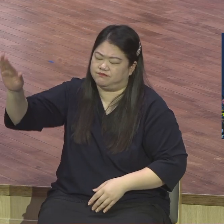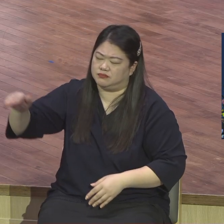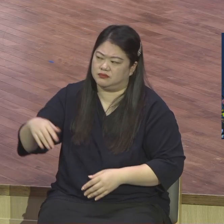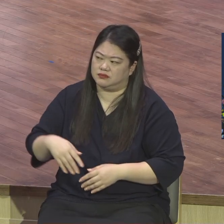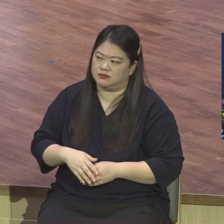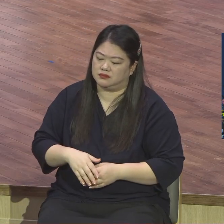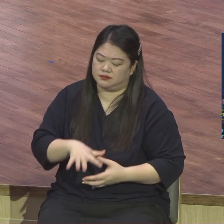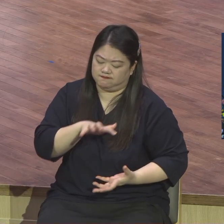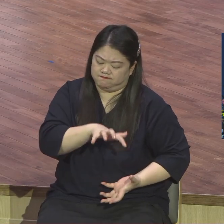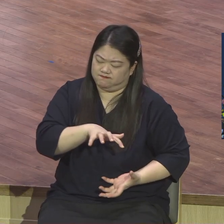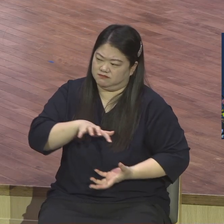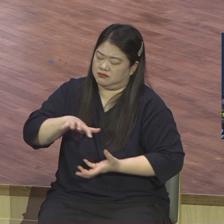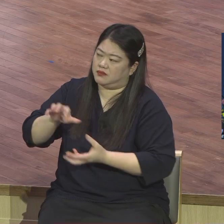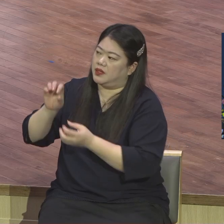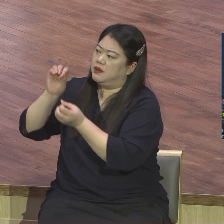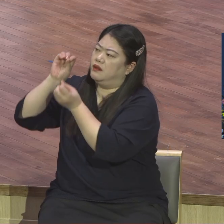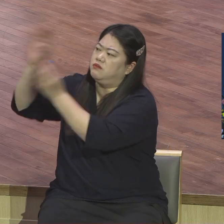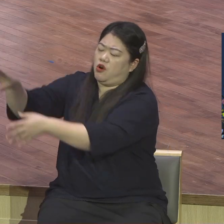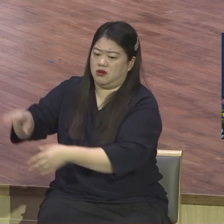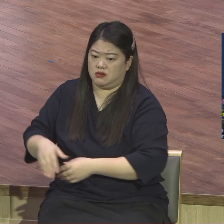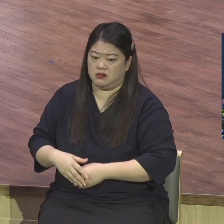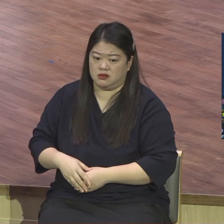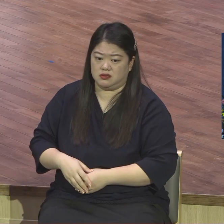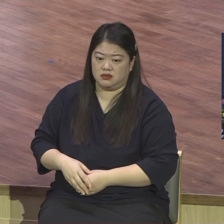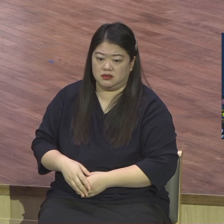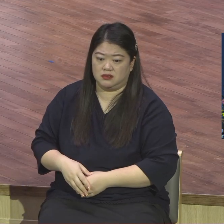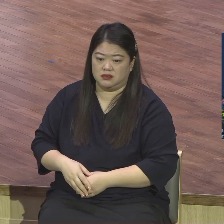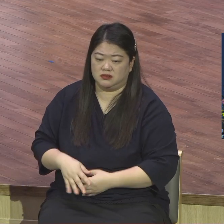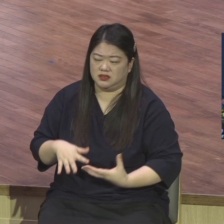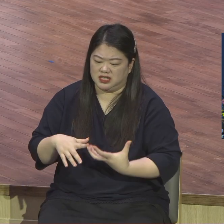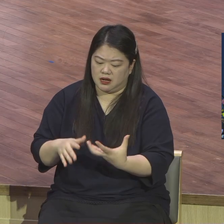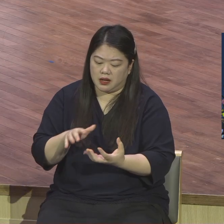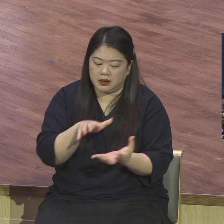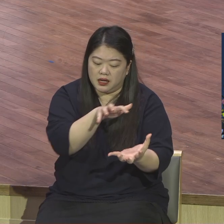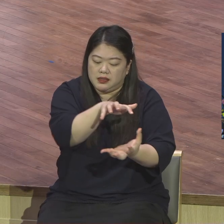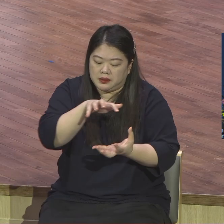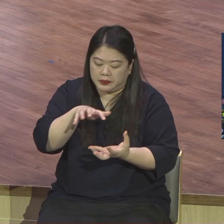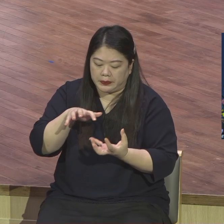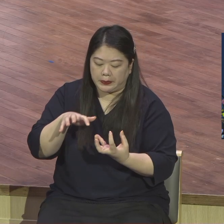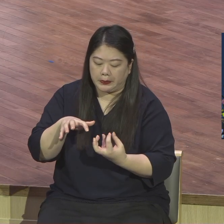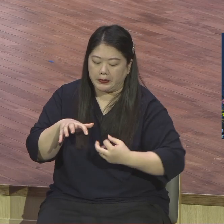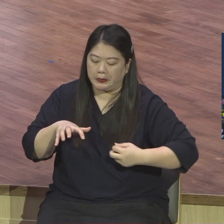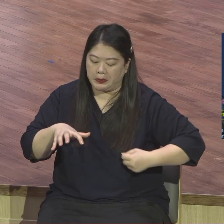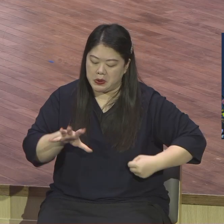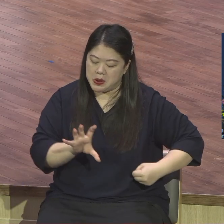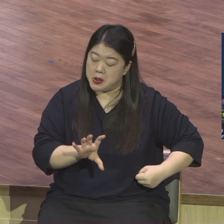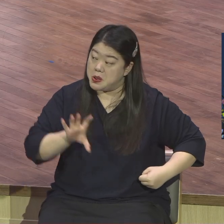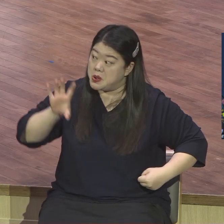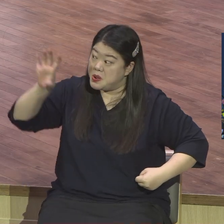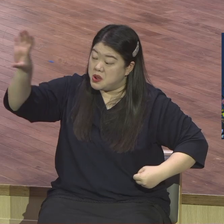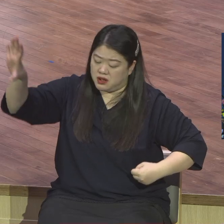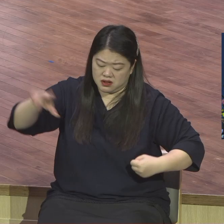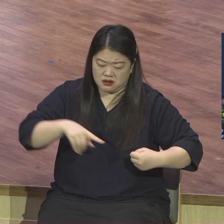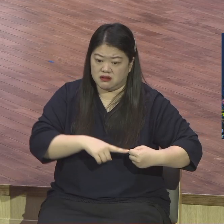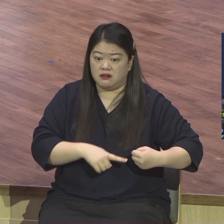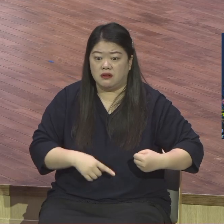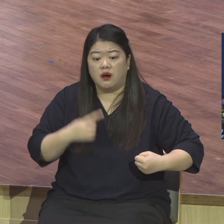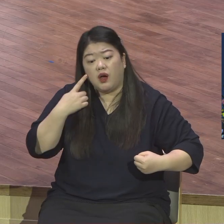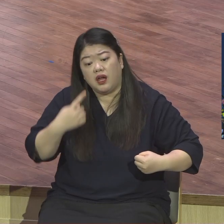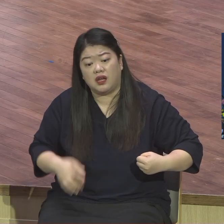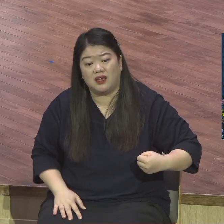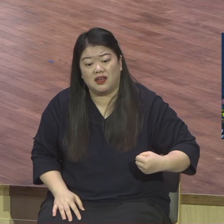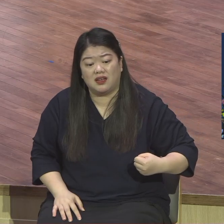예수 외에는 답이 없다니까요. 내가 저 인간을 어떻게 고칠까? 천만의 말씀 못 고칩니다. 예수 외에는 못